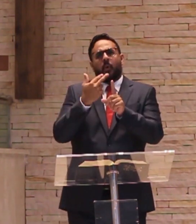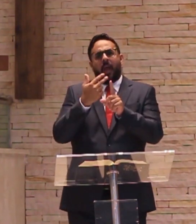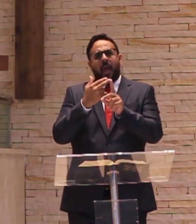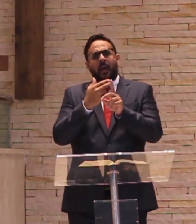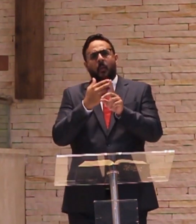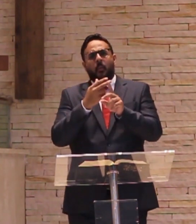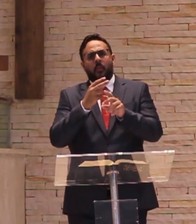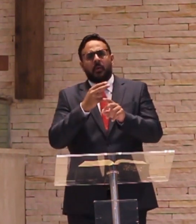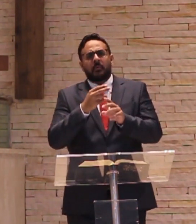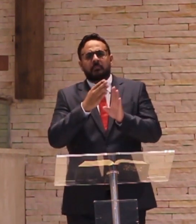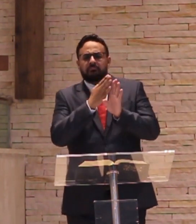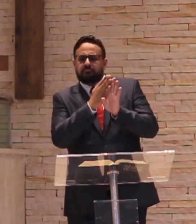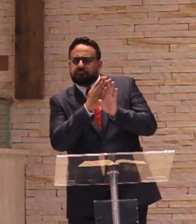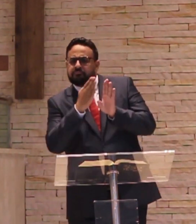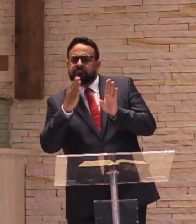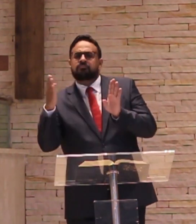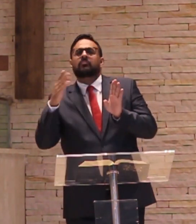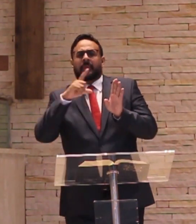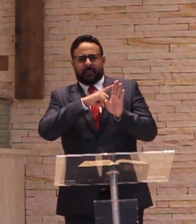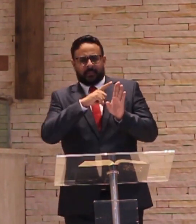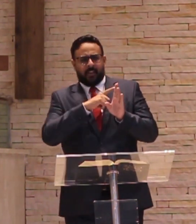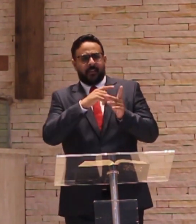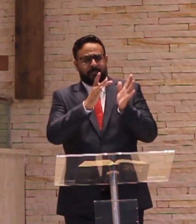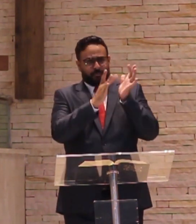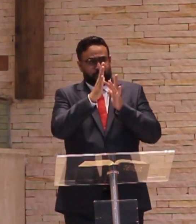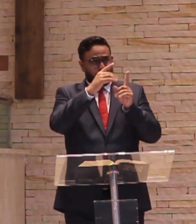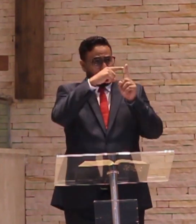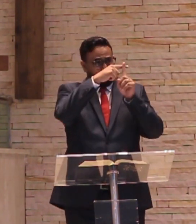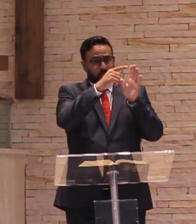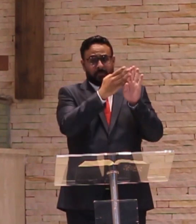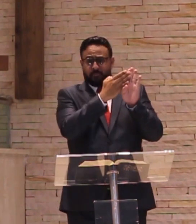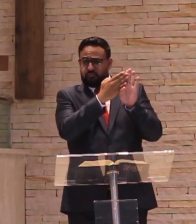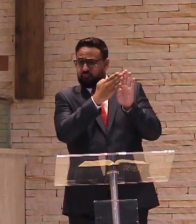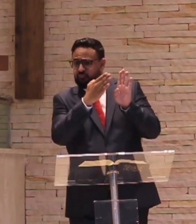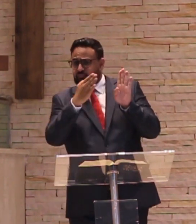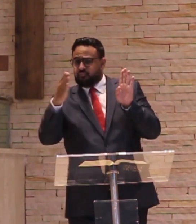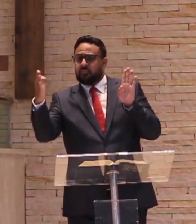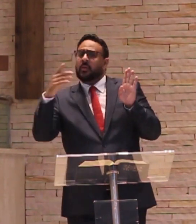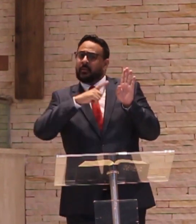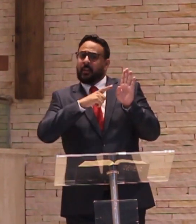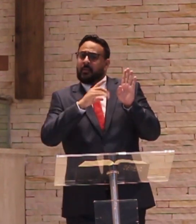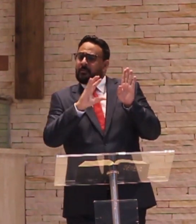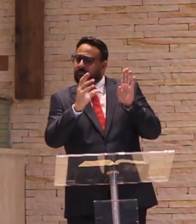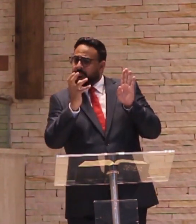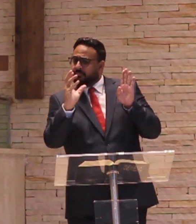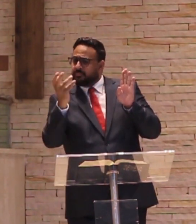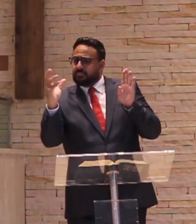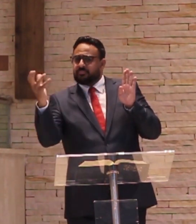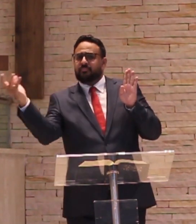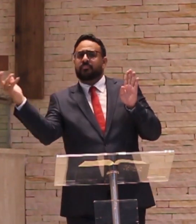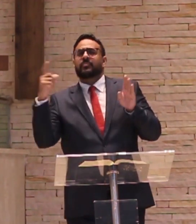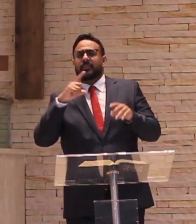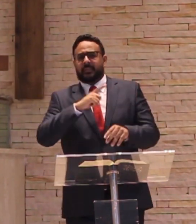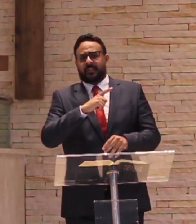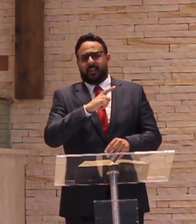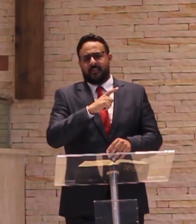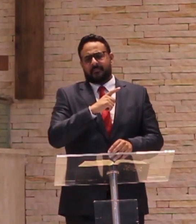praticavam esse tipo de condenação, mas a sociedade romana decidiu adotar essa prática e